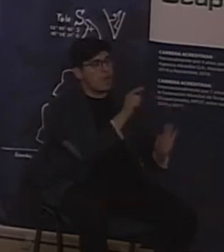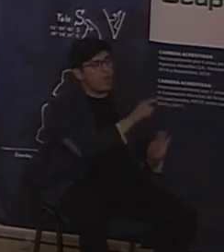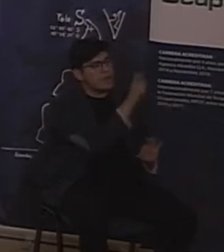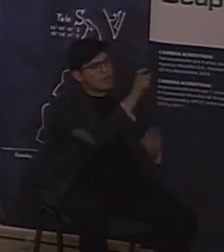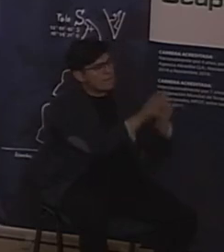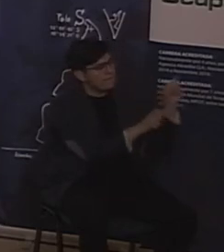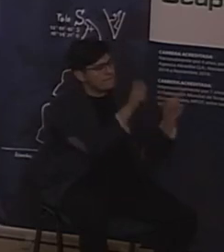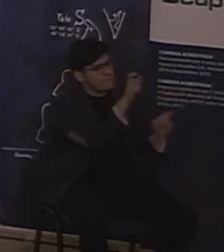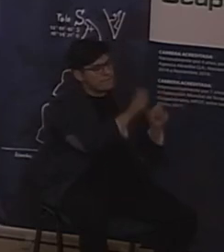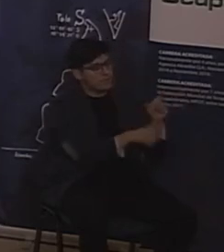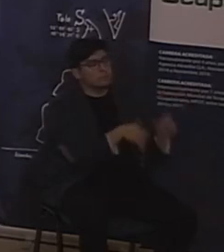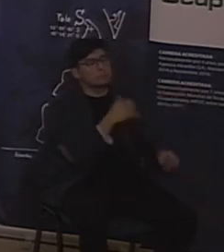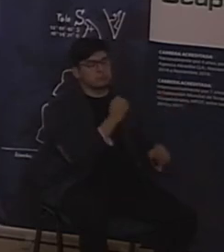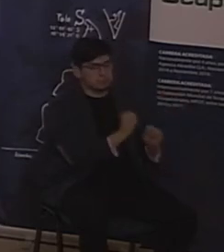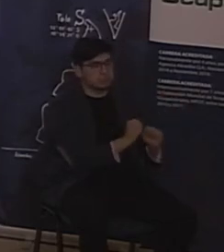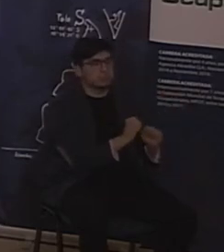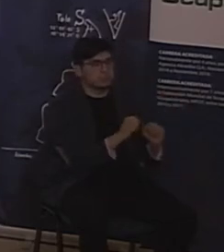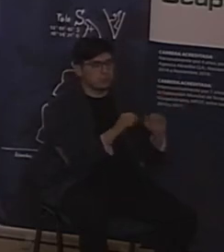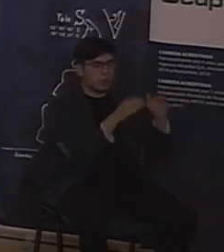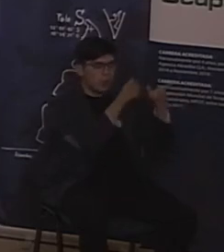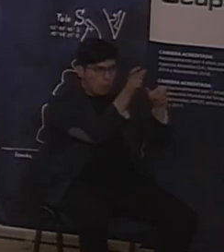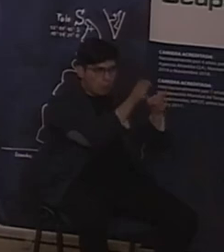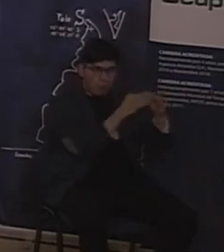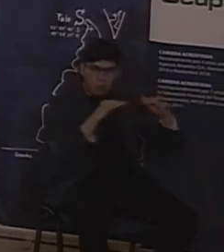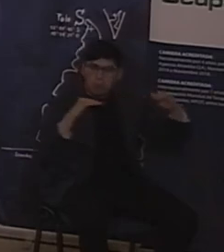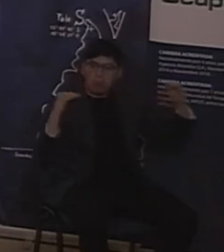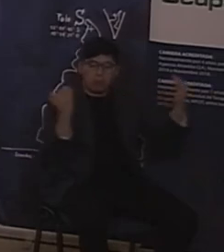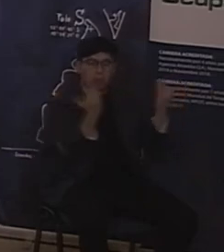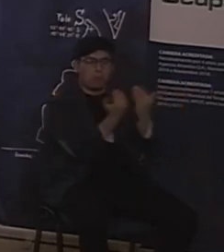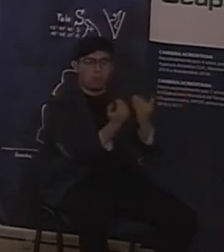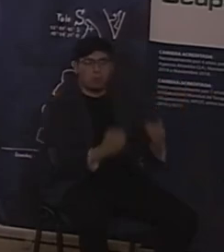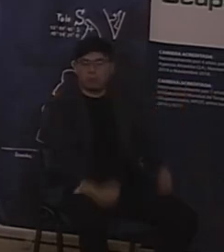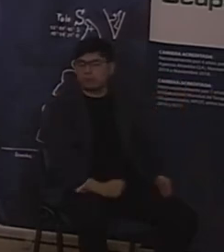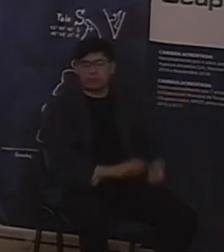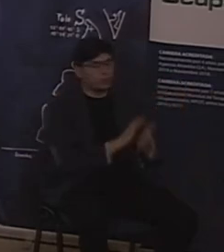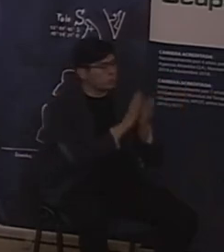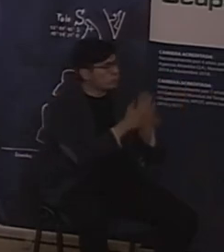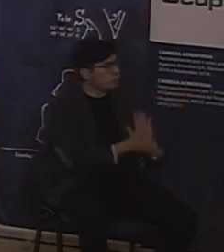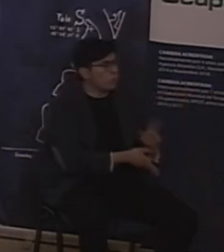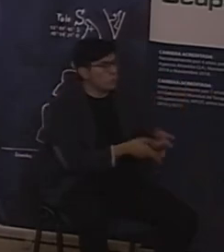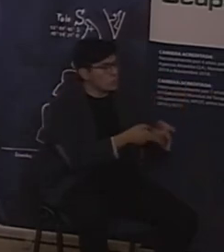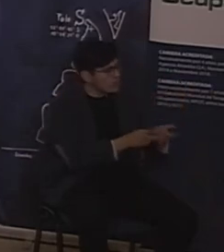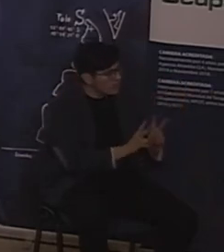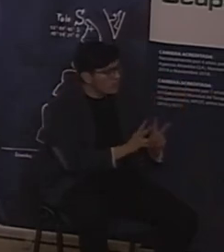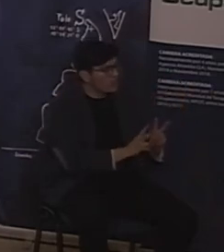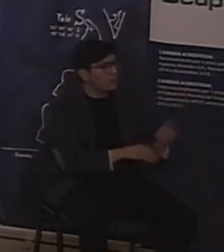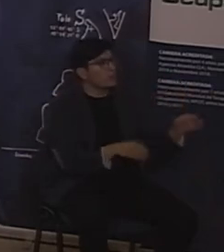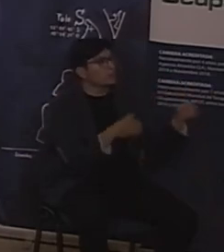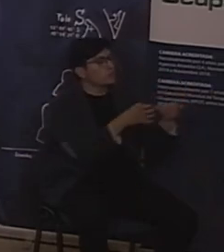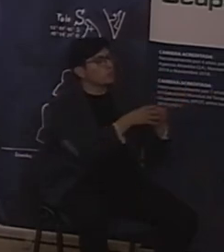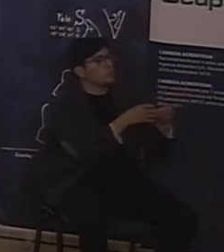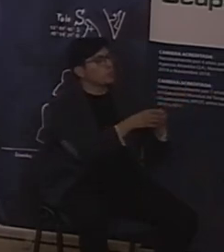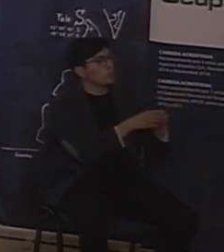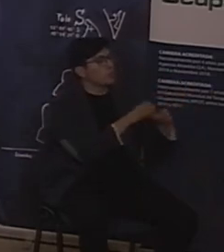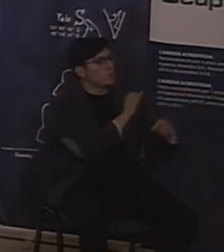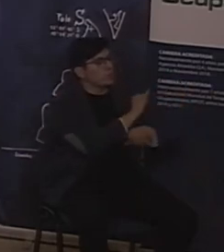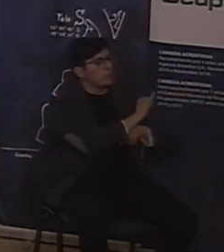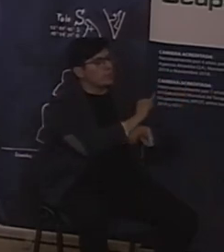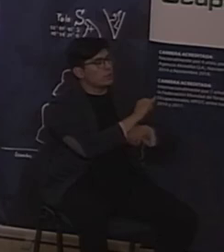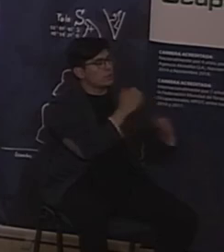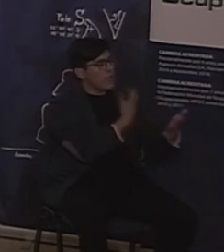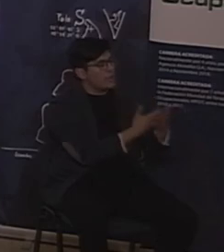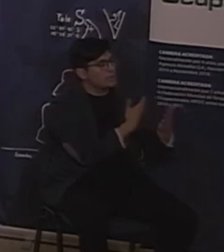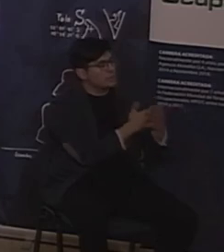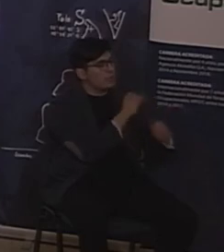equiparadas al resto de las personas tienen todos sus derechos consagrados en un instrumento internacional que